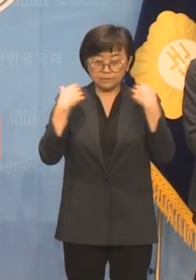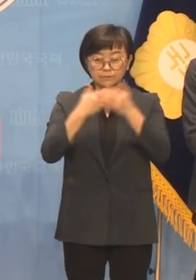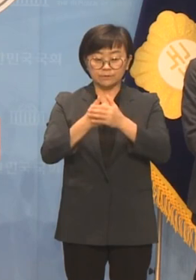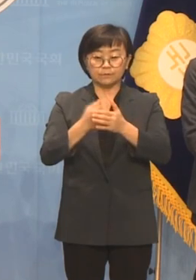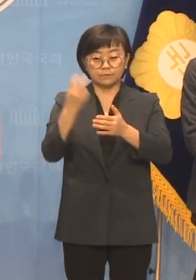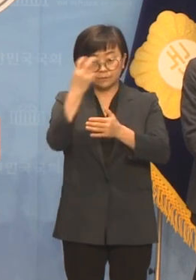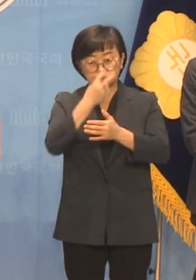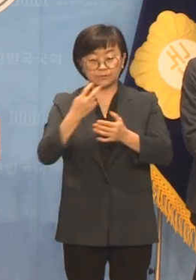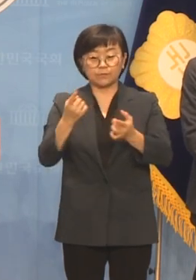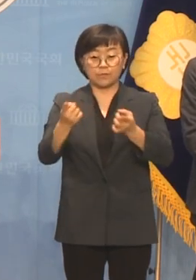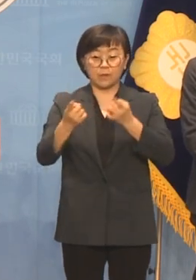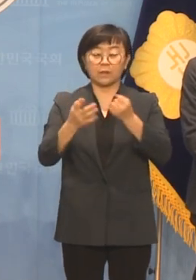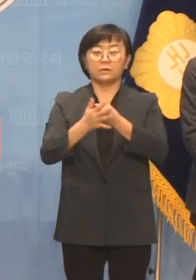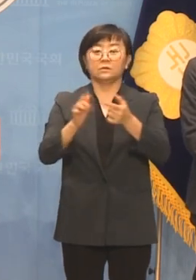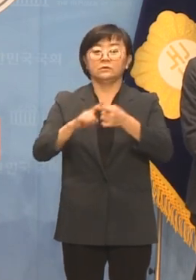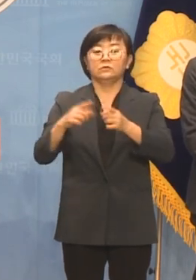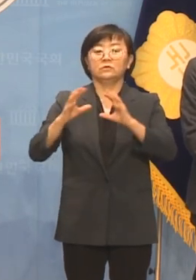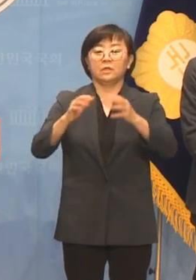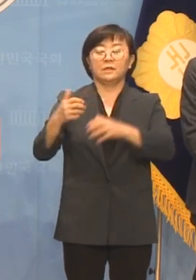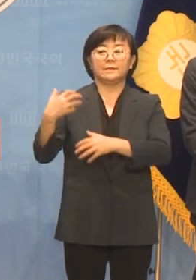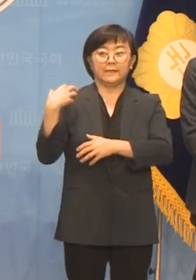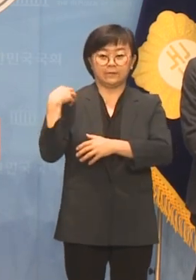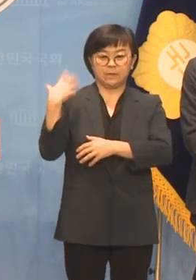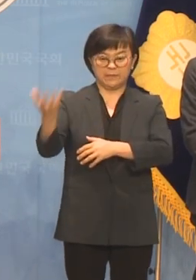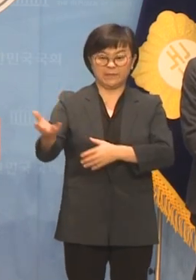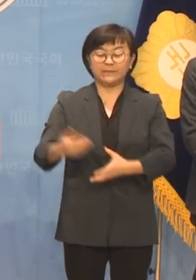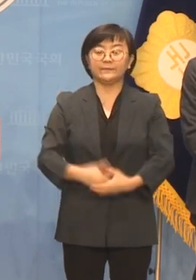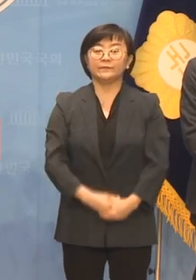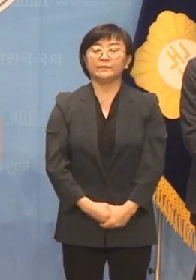견제라는 국회의 책임을 방기하고 있습니다.